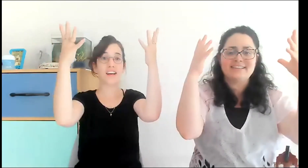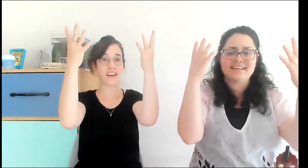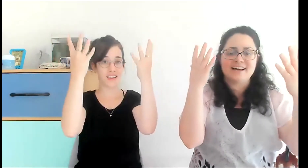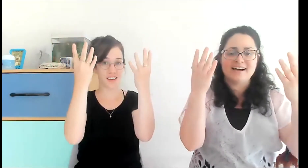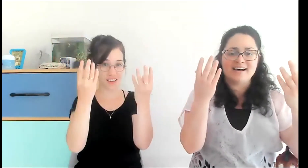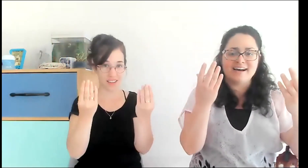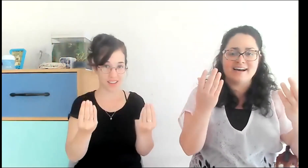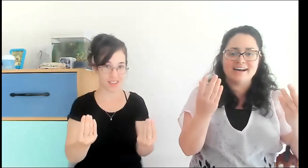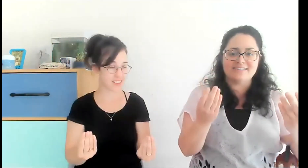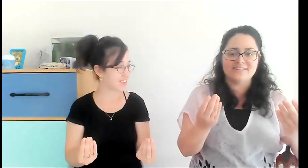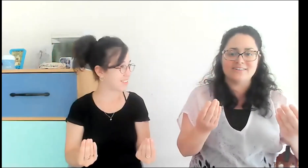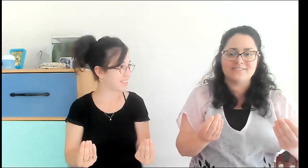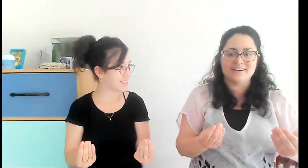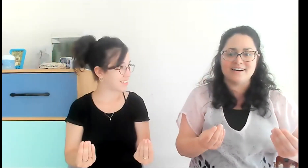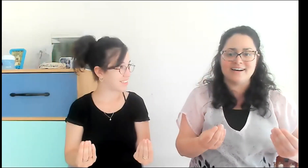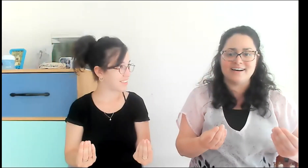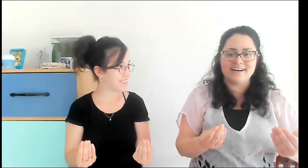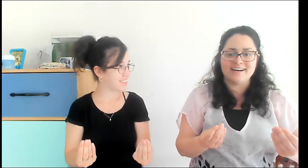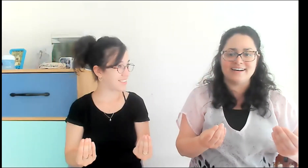הארץ הטובה.